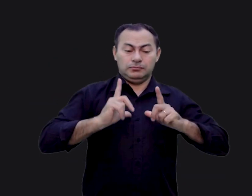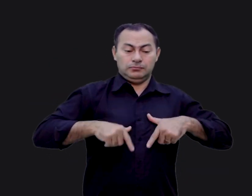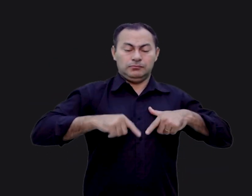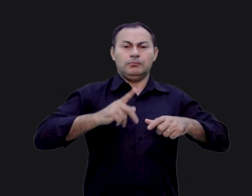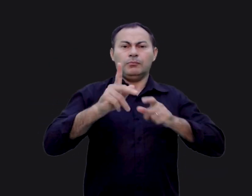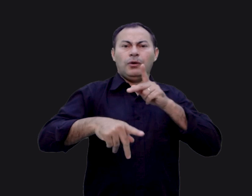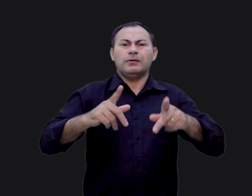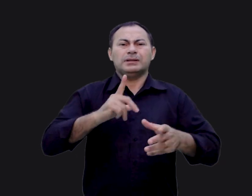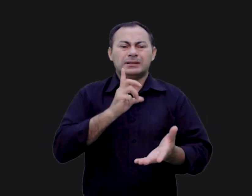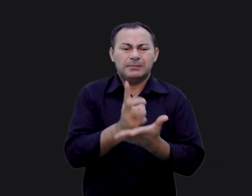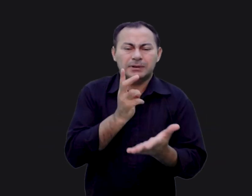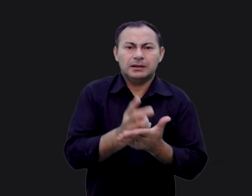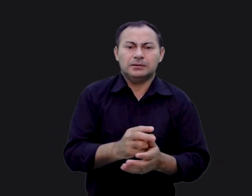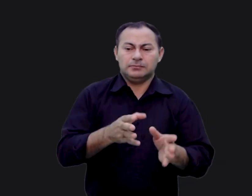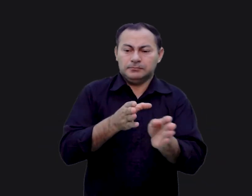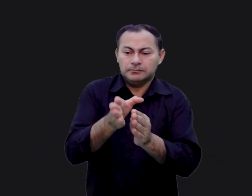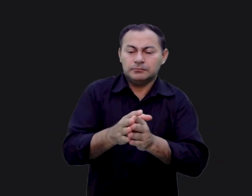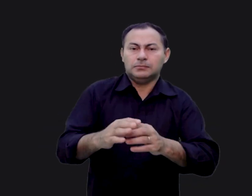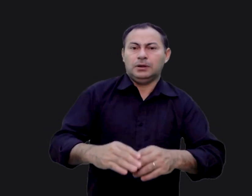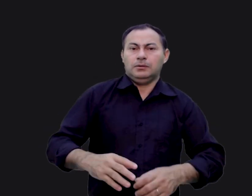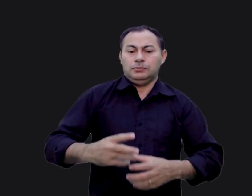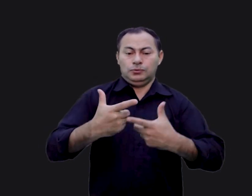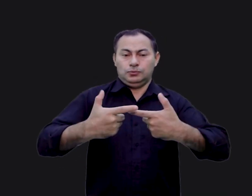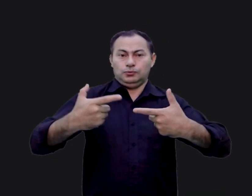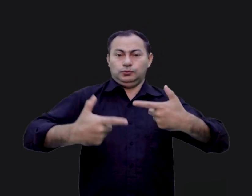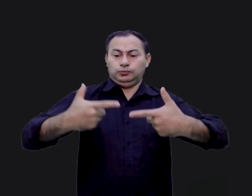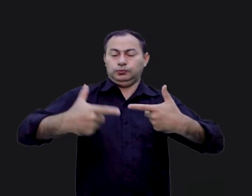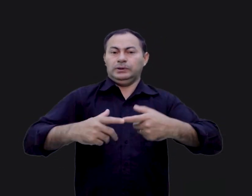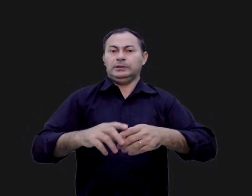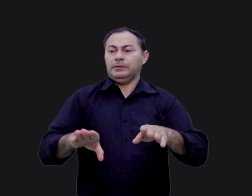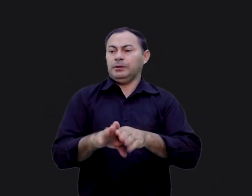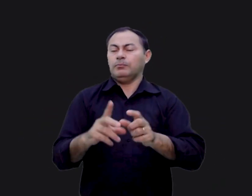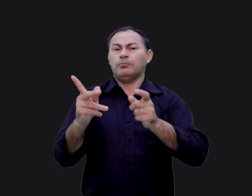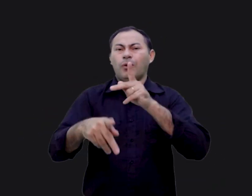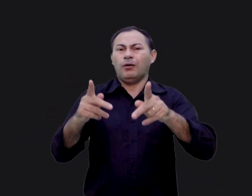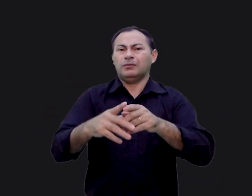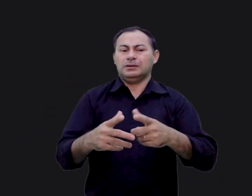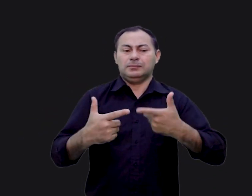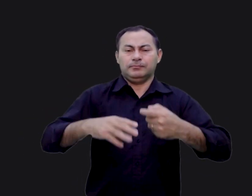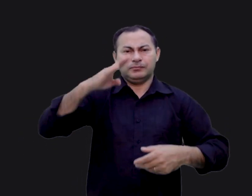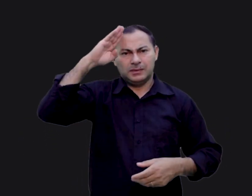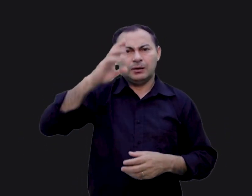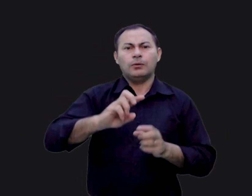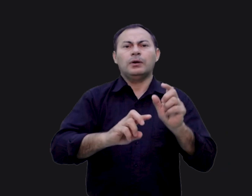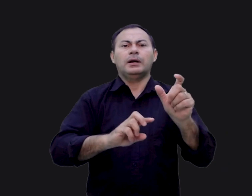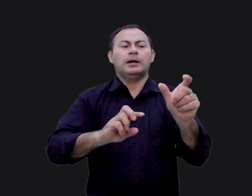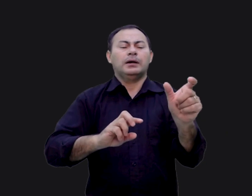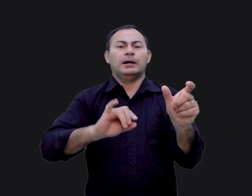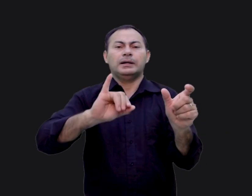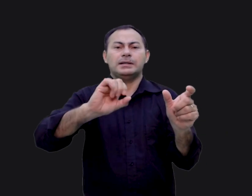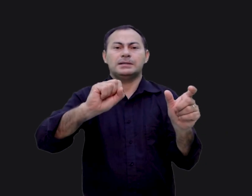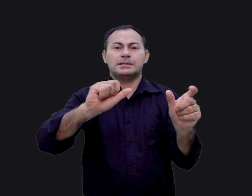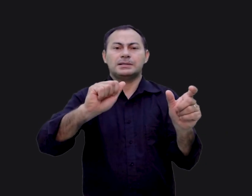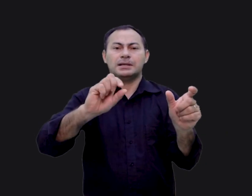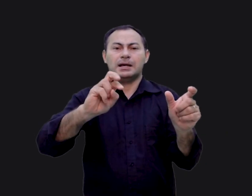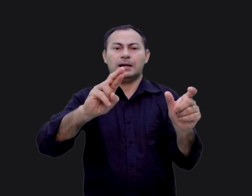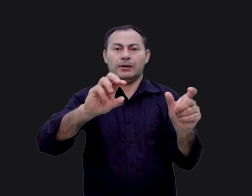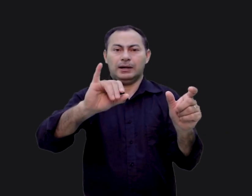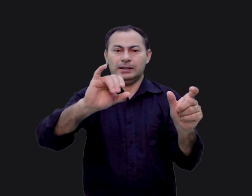reputação que seu povo sempre teve de ser formado por grandes guerreiros e rebeldes. Lembre-se que o nome Israel significa lutador. Esse